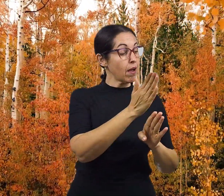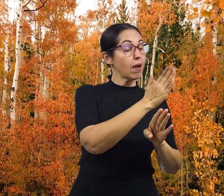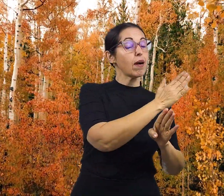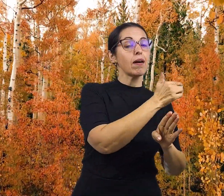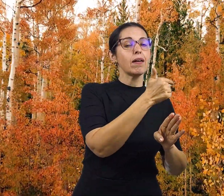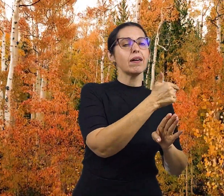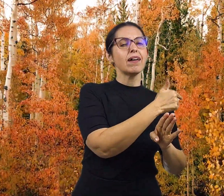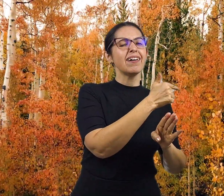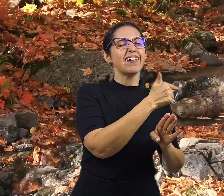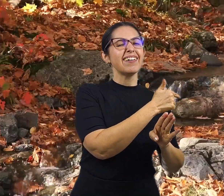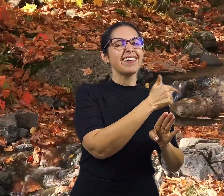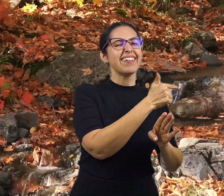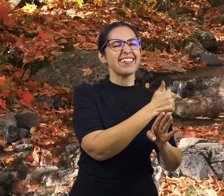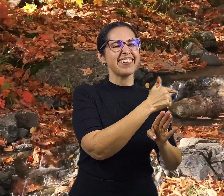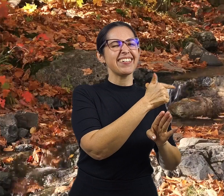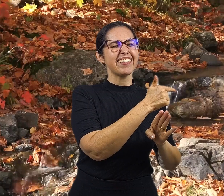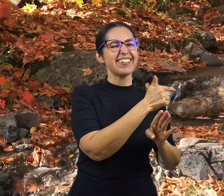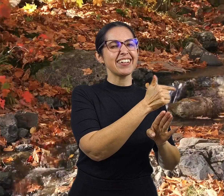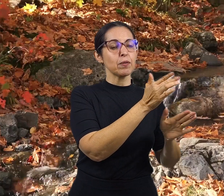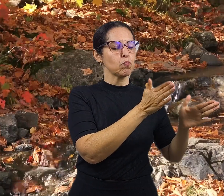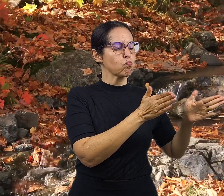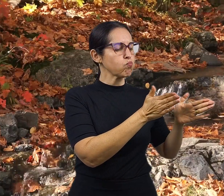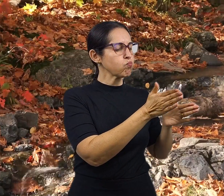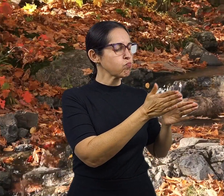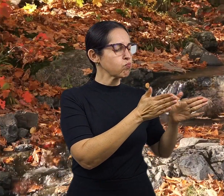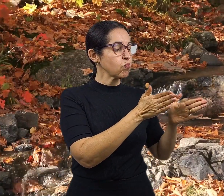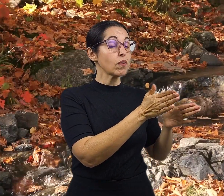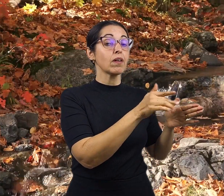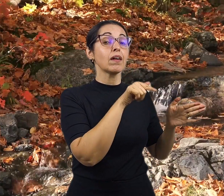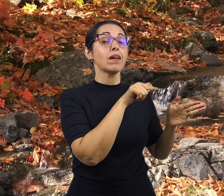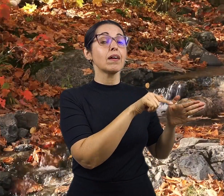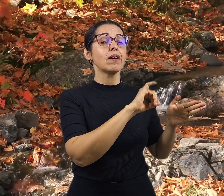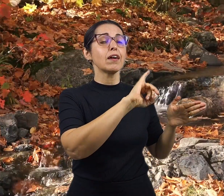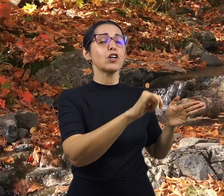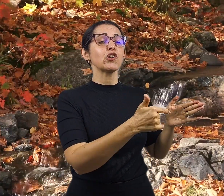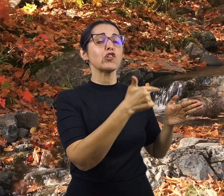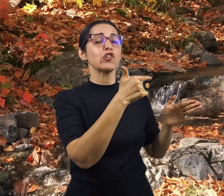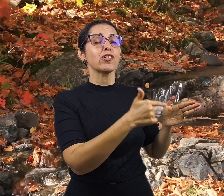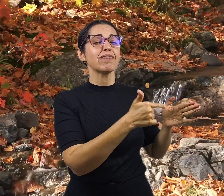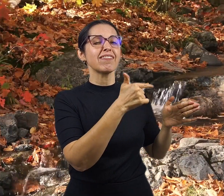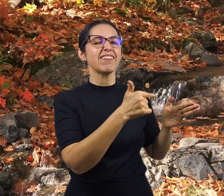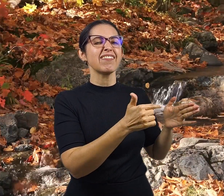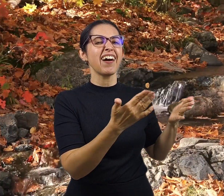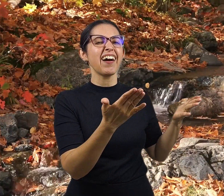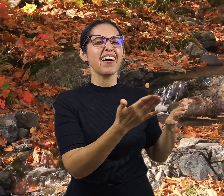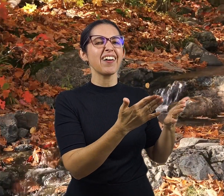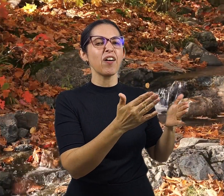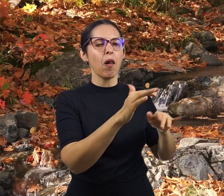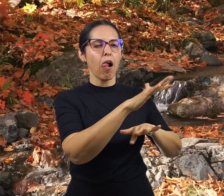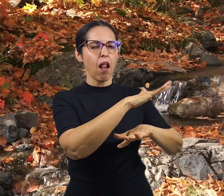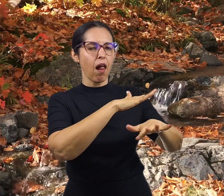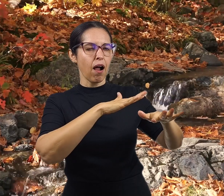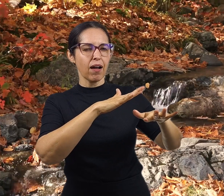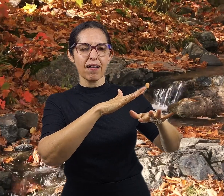no início da caminhada dele, Jacó estava sendo perseguido não por uma cidade inteira, mas ele estava sendo